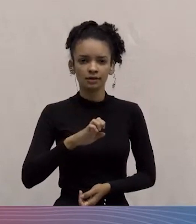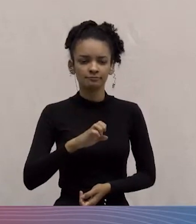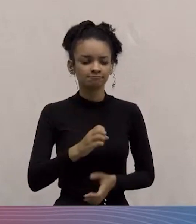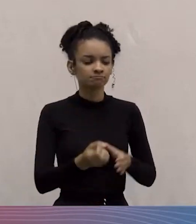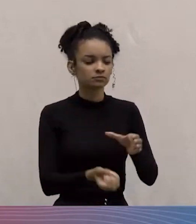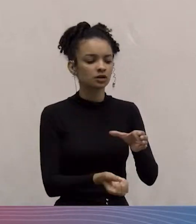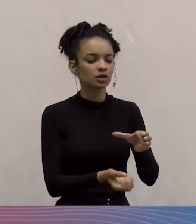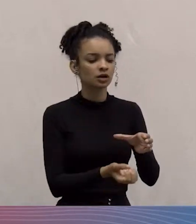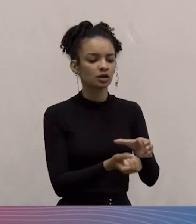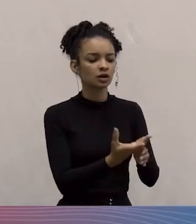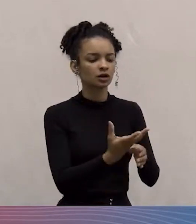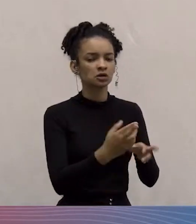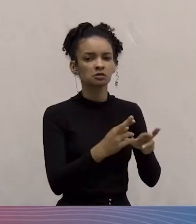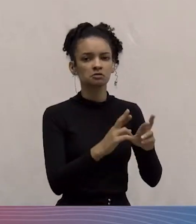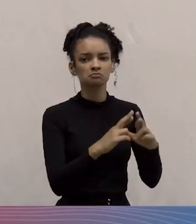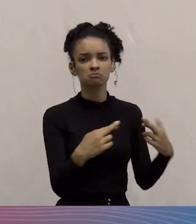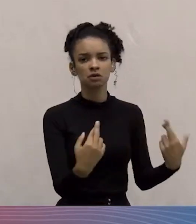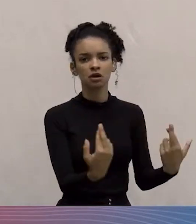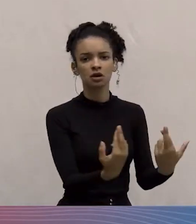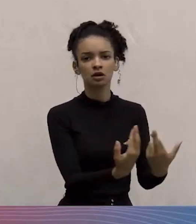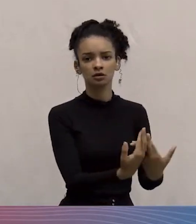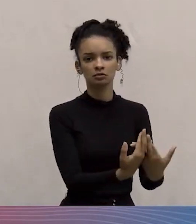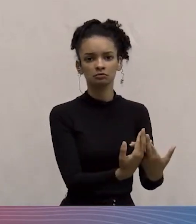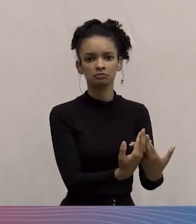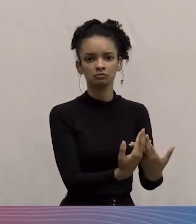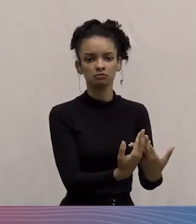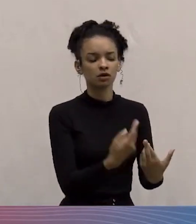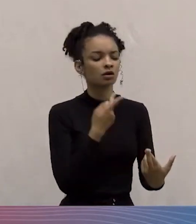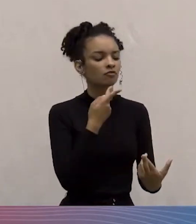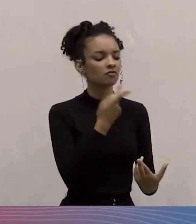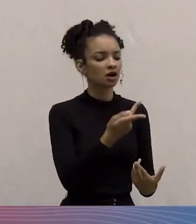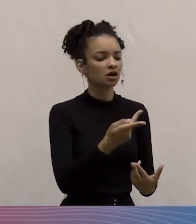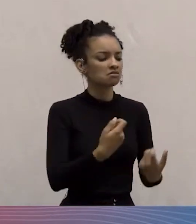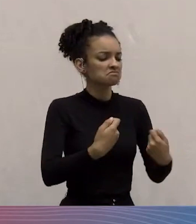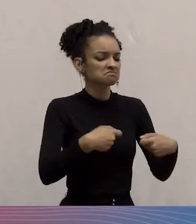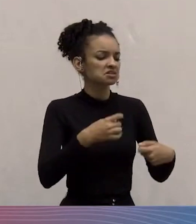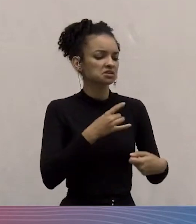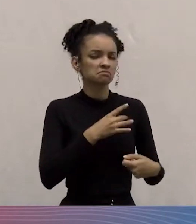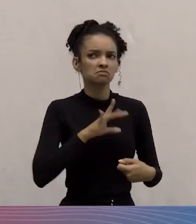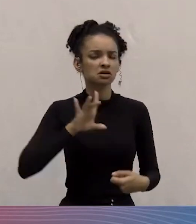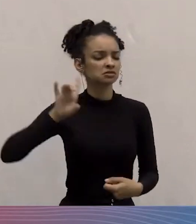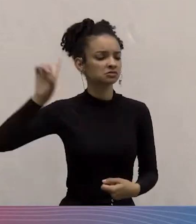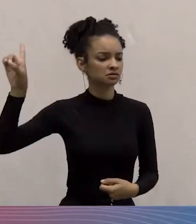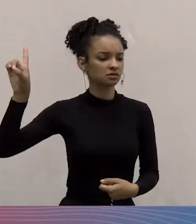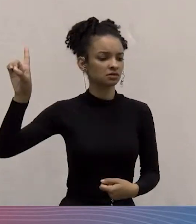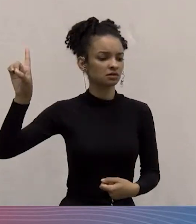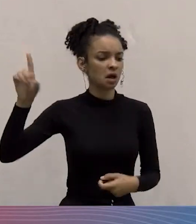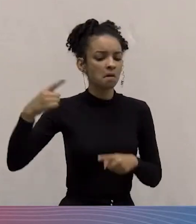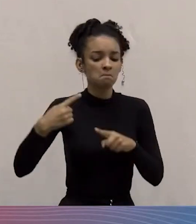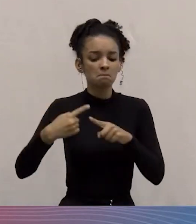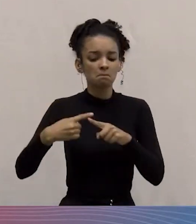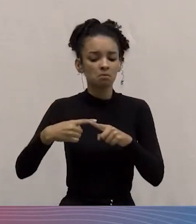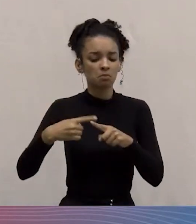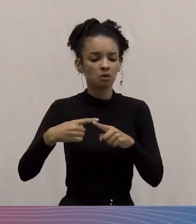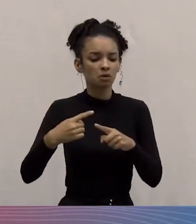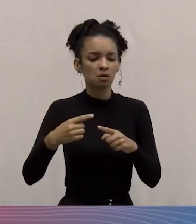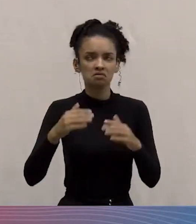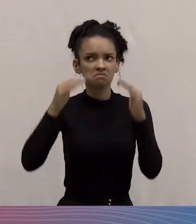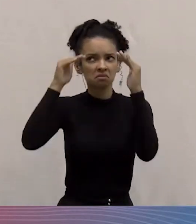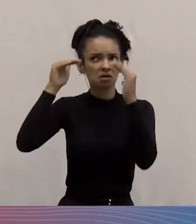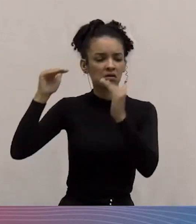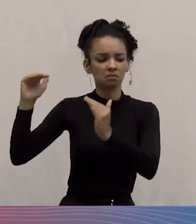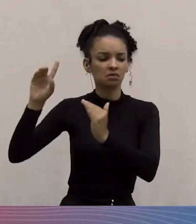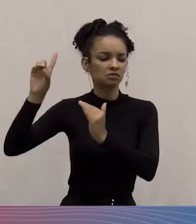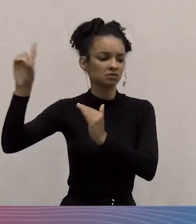reina sobre os homens, dizendo-lhes que não precisam mais ter medo de Deus, porque depois do dilúvio todos os homens têm medo de